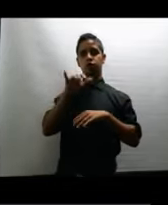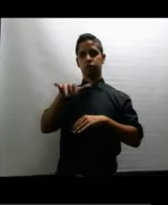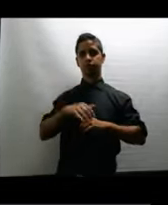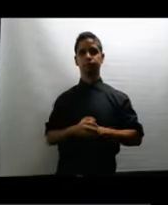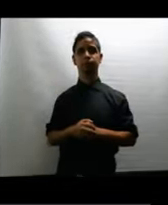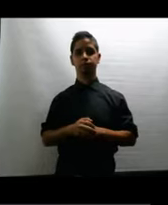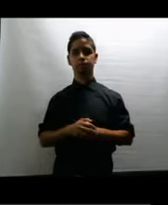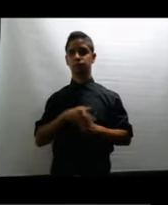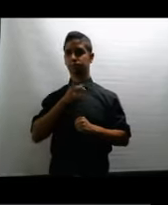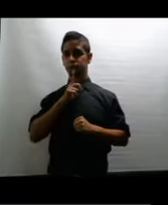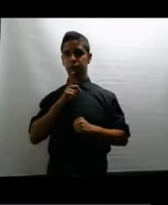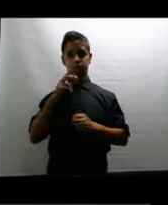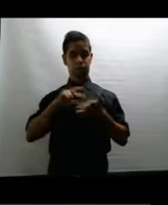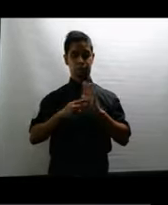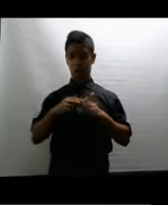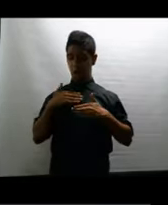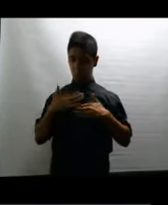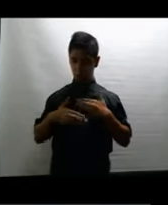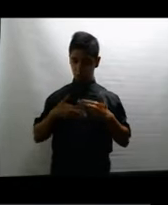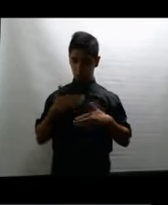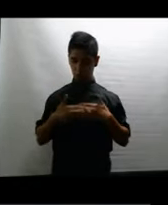sí. Así que